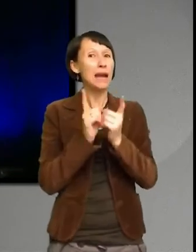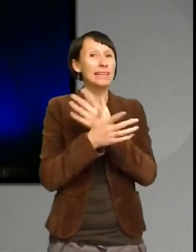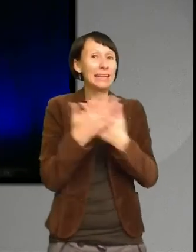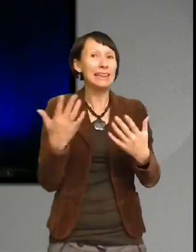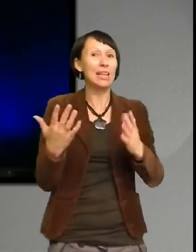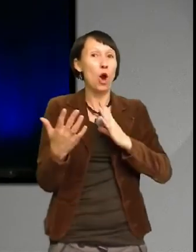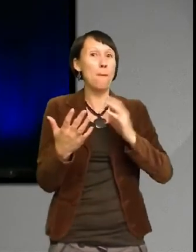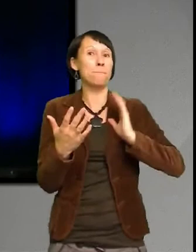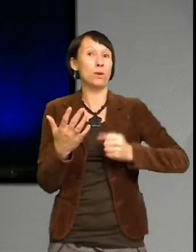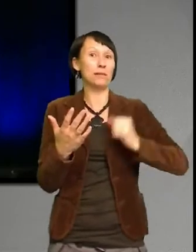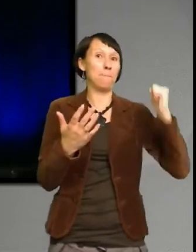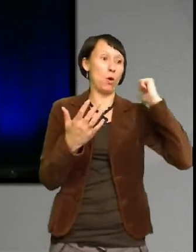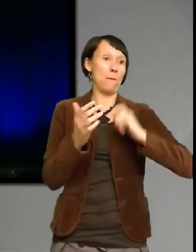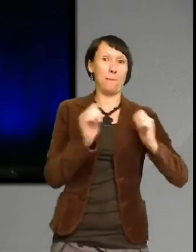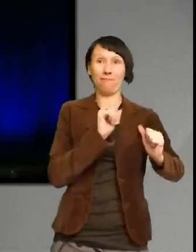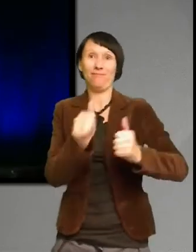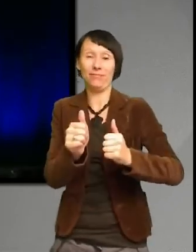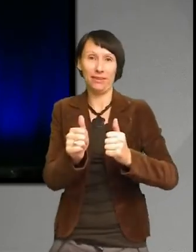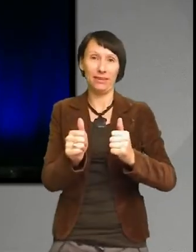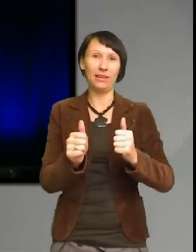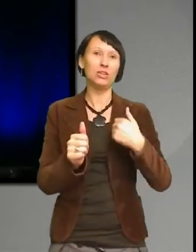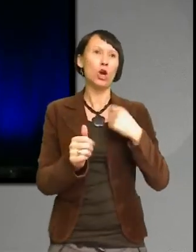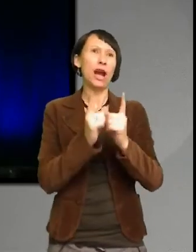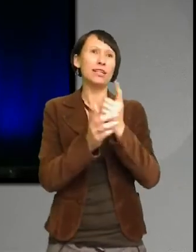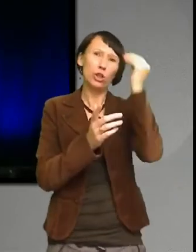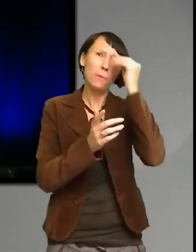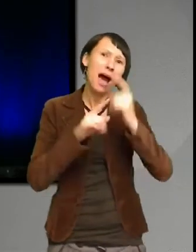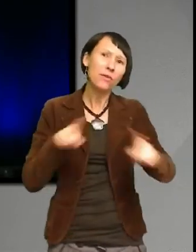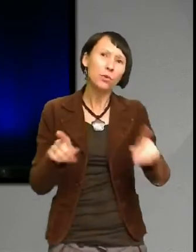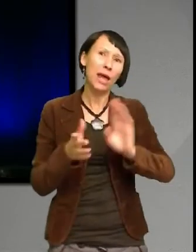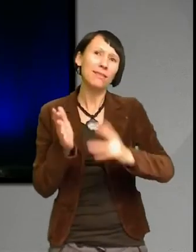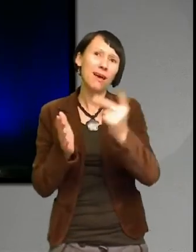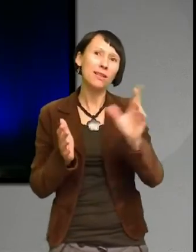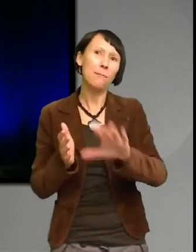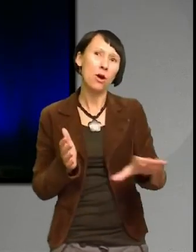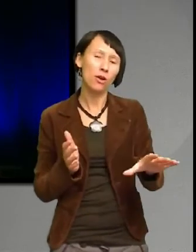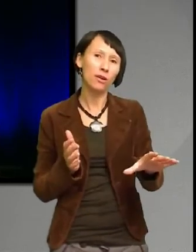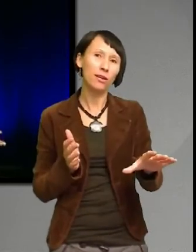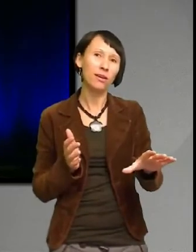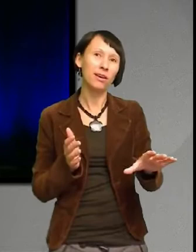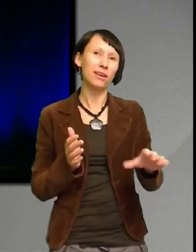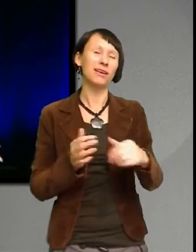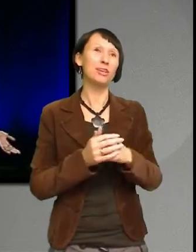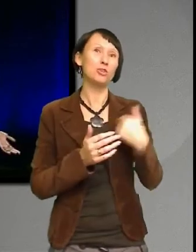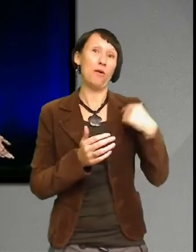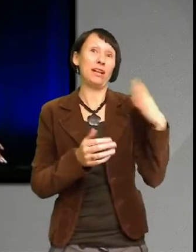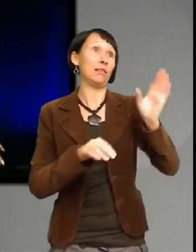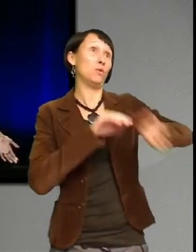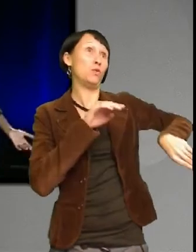Eller någon framtid där jag slipper säkerhetsvakter. Utan en framtid där jag har det bra.